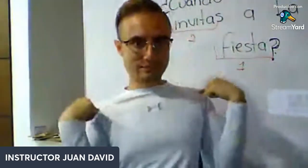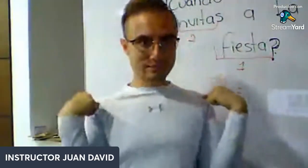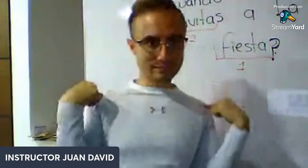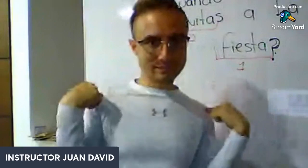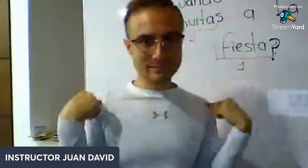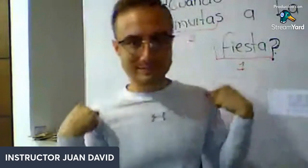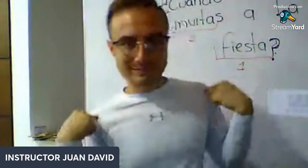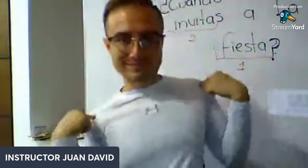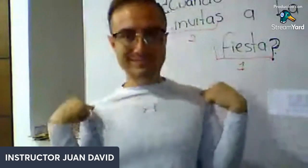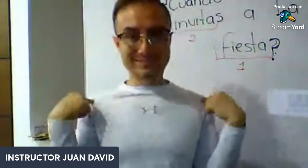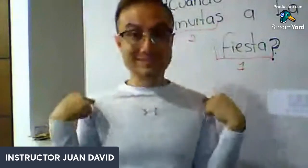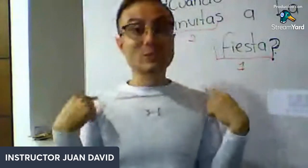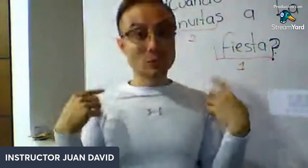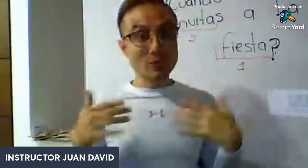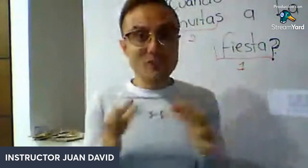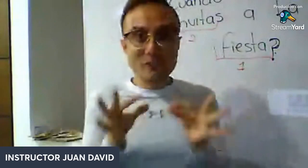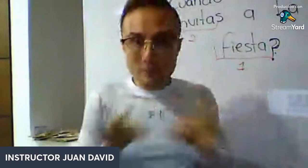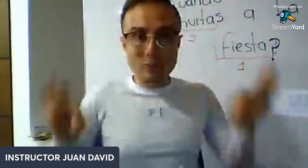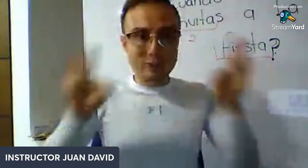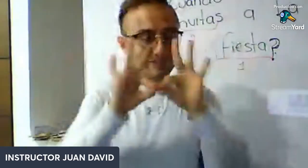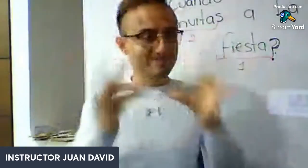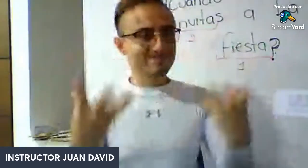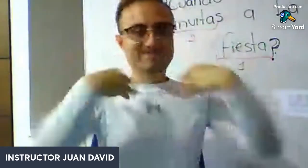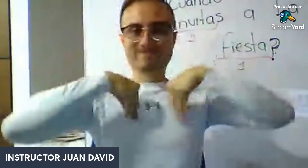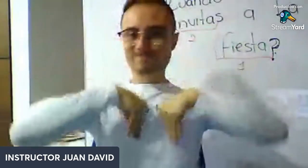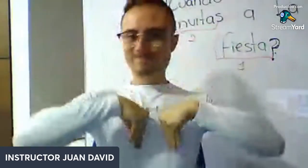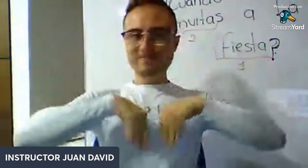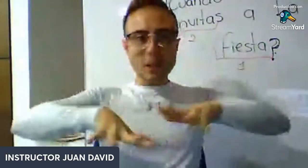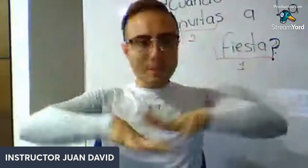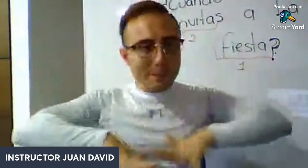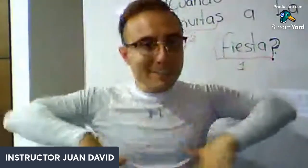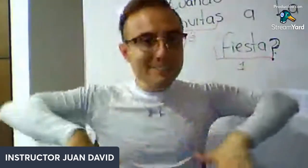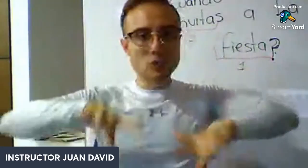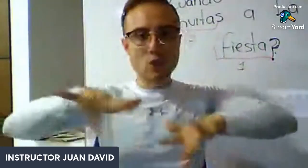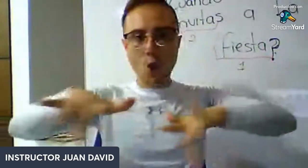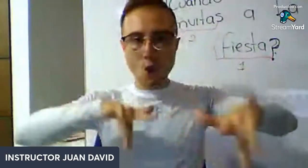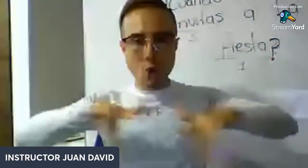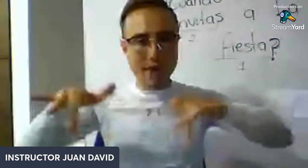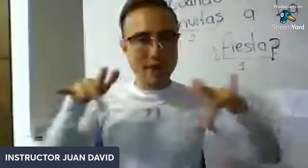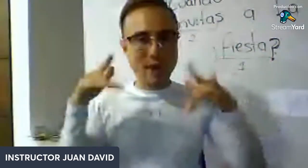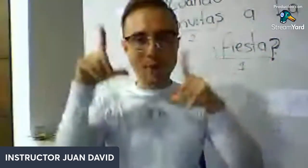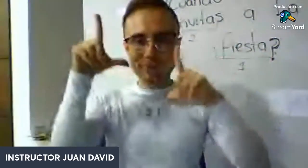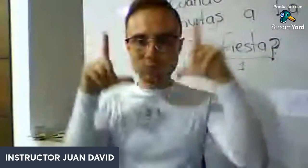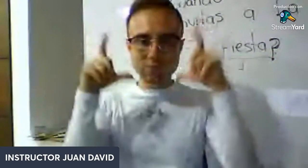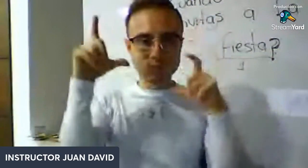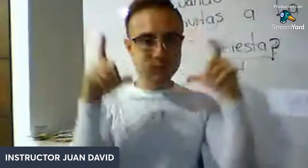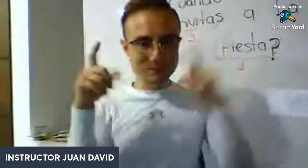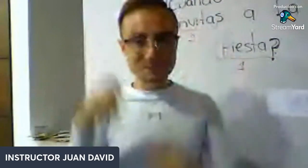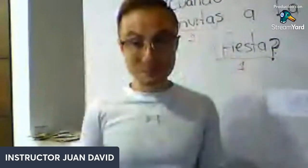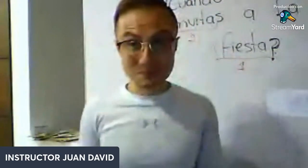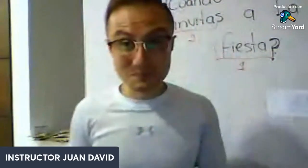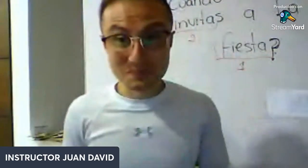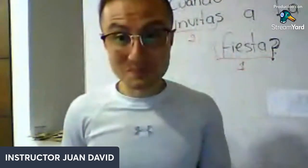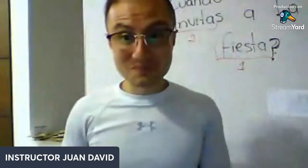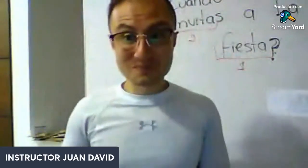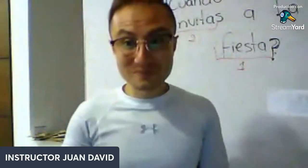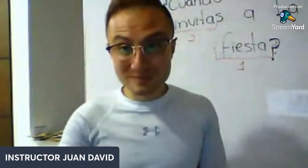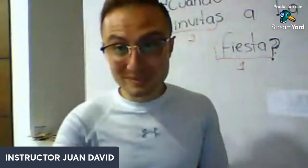movimiento corporalidad señas y todo eso implícito en el mensaje cuando uno se está expresando